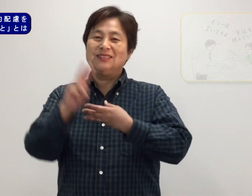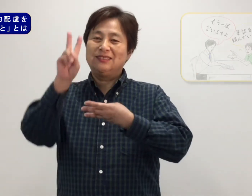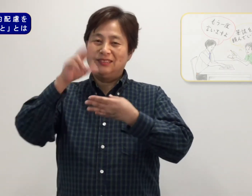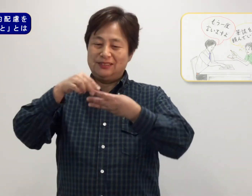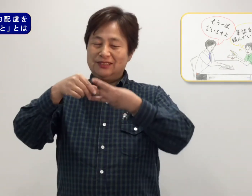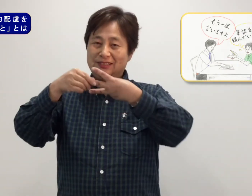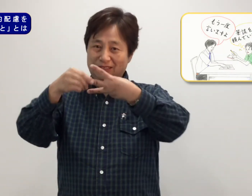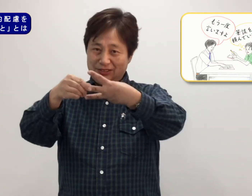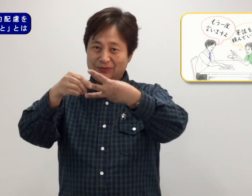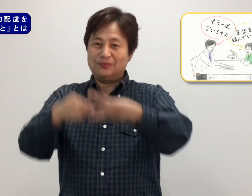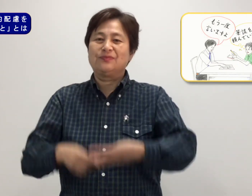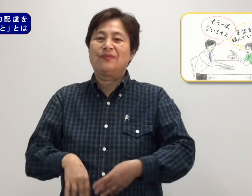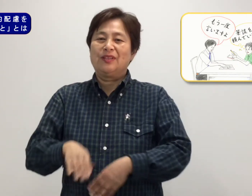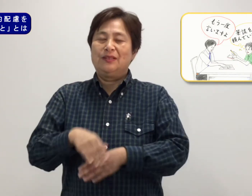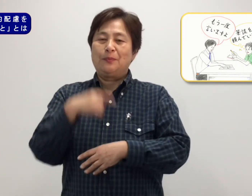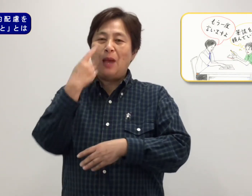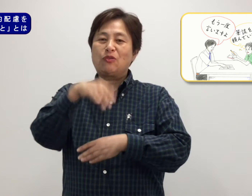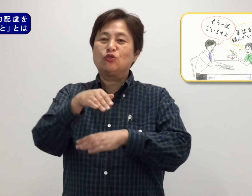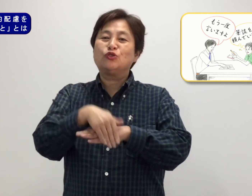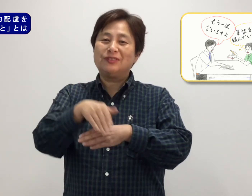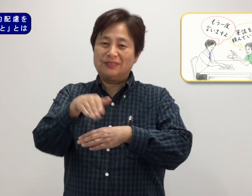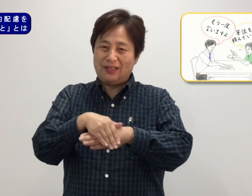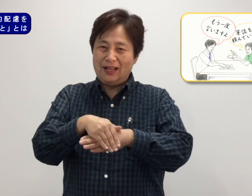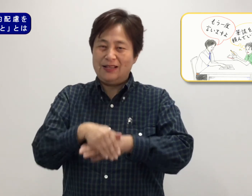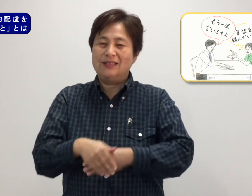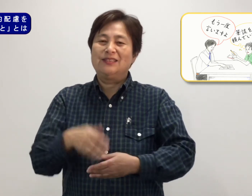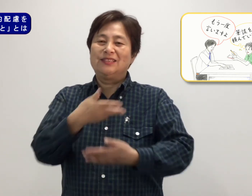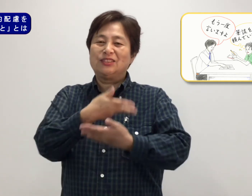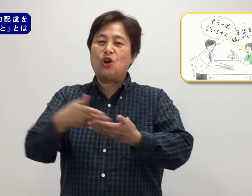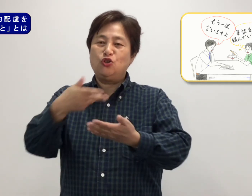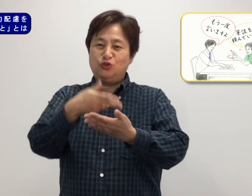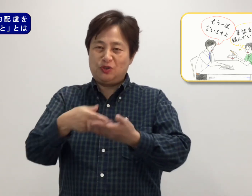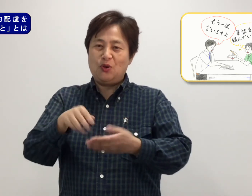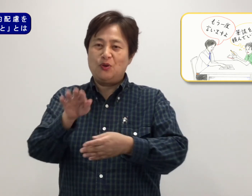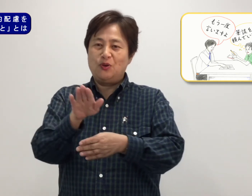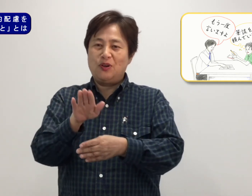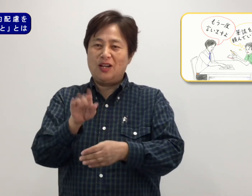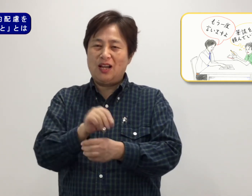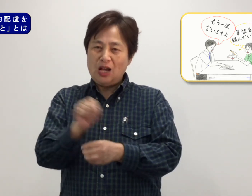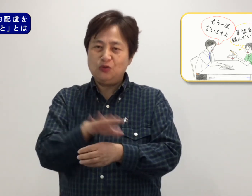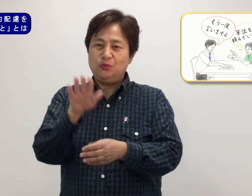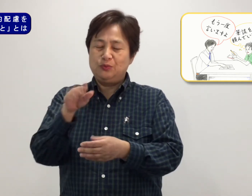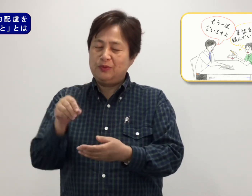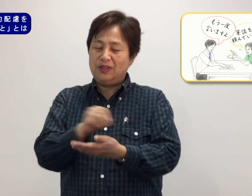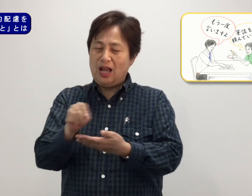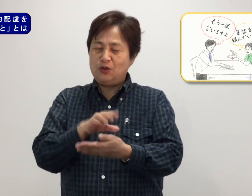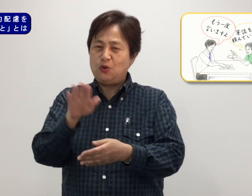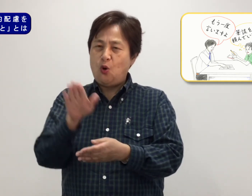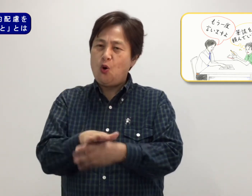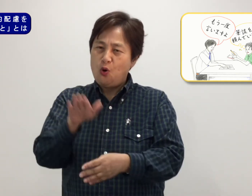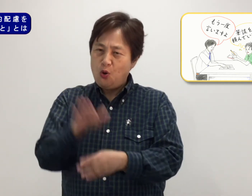day 2窓口で書類の書き方を尋ねられた時